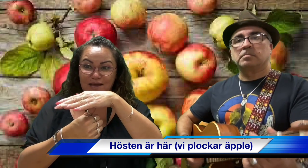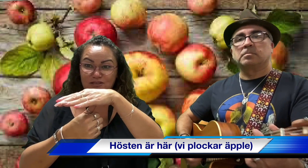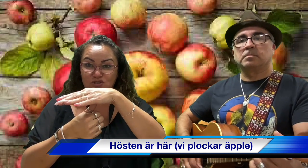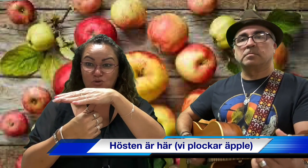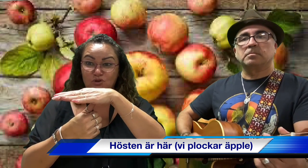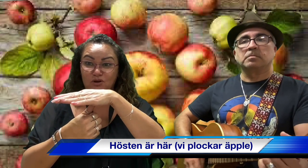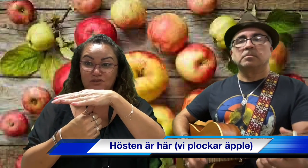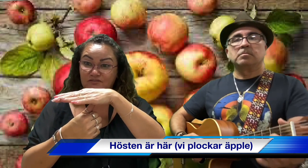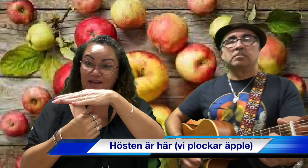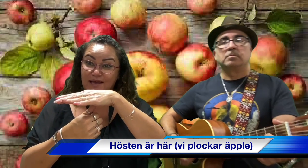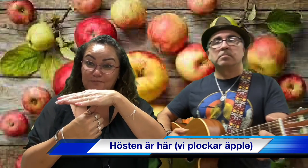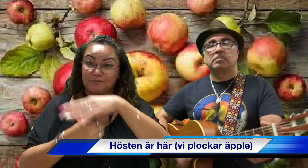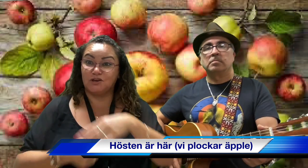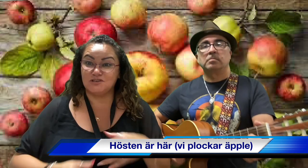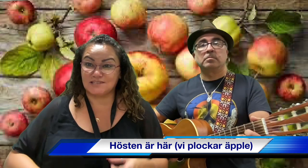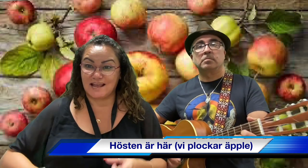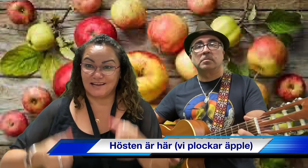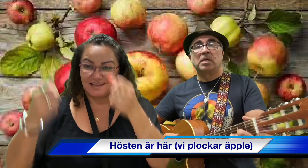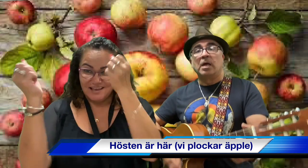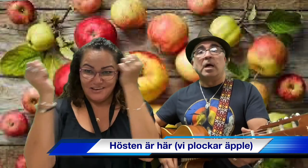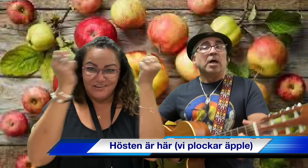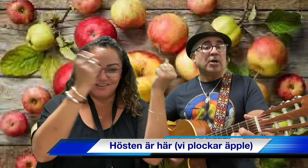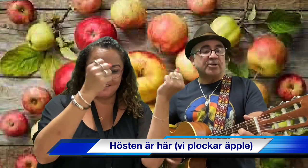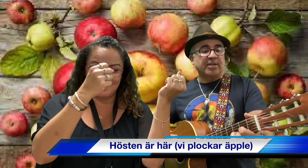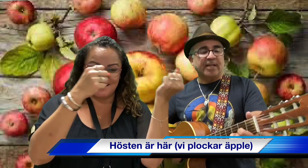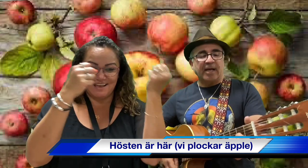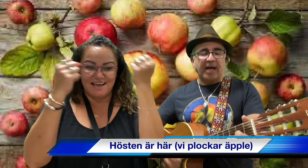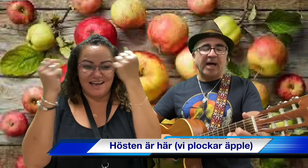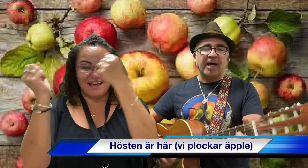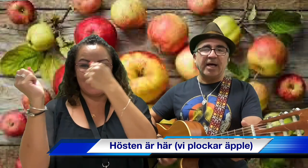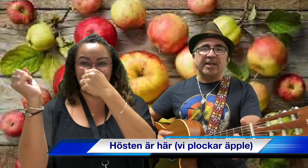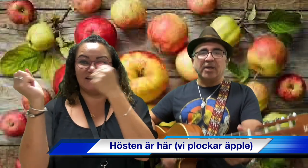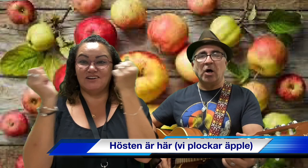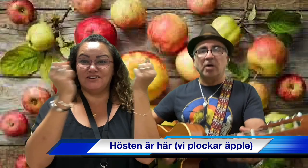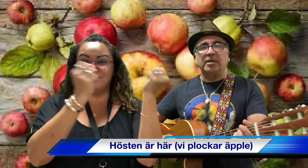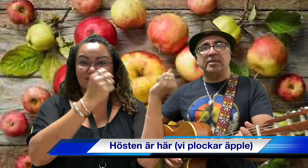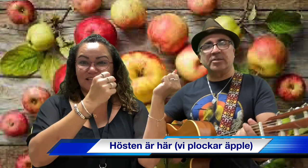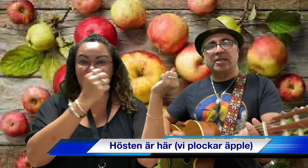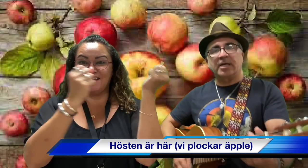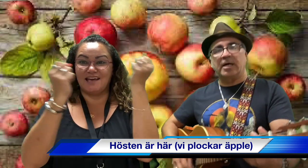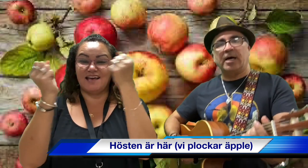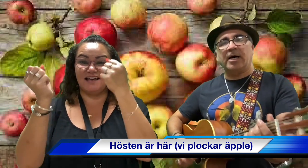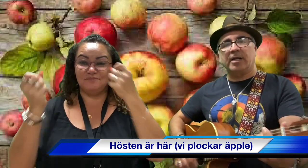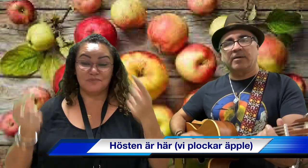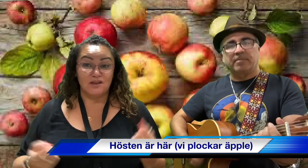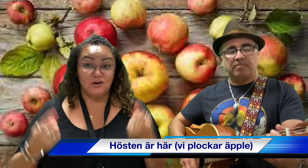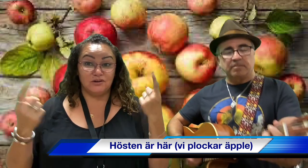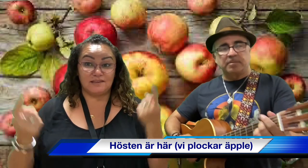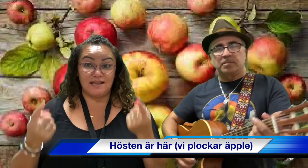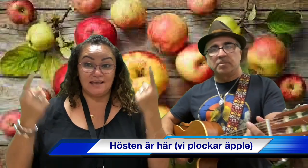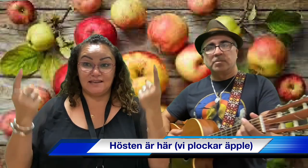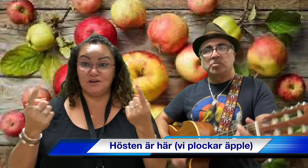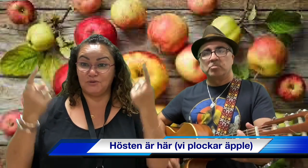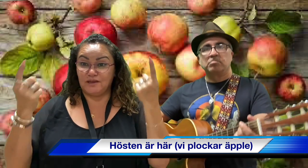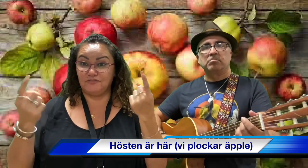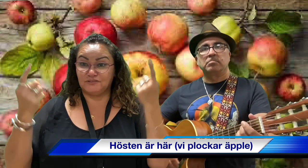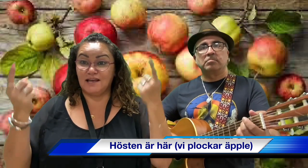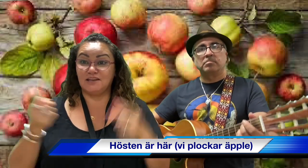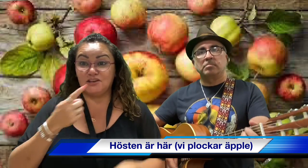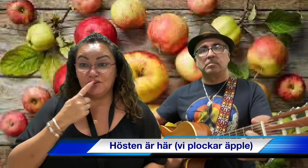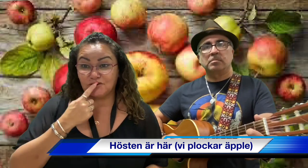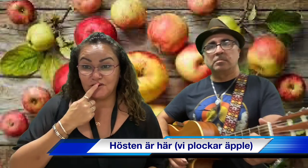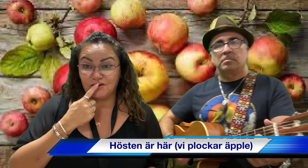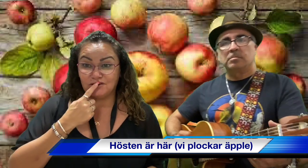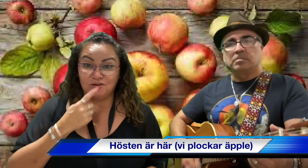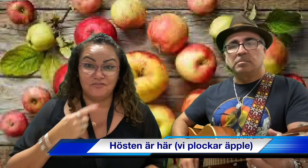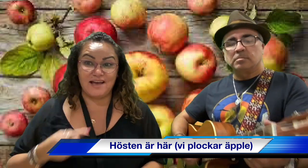växer massor av svamp. Hösten, hösten är här, ja hösten är här. Och träden skiftar